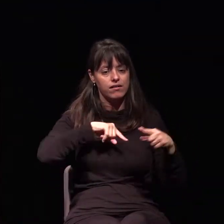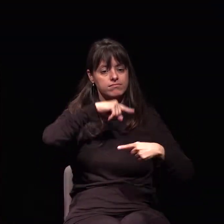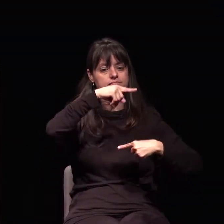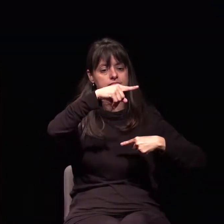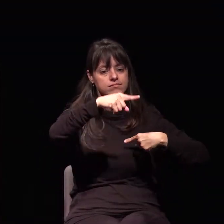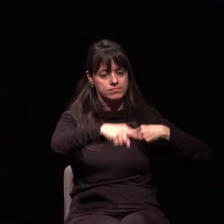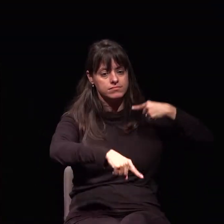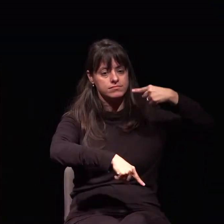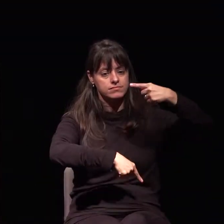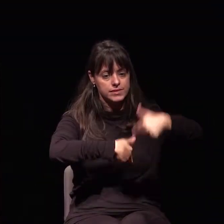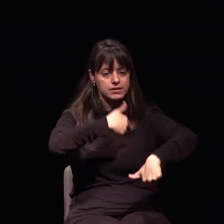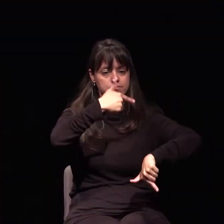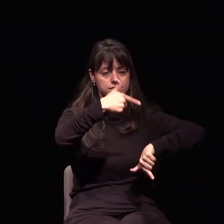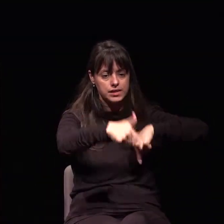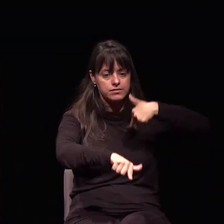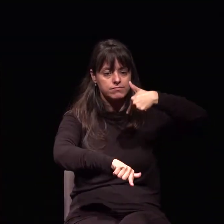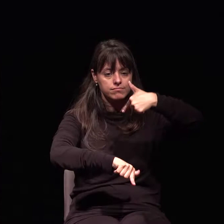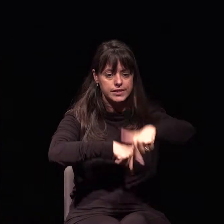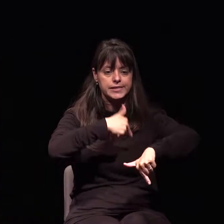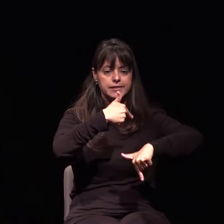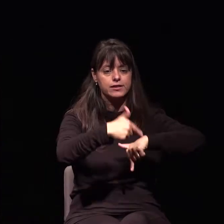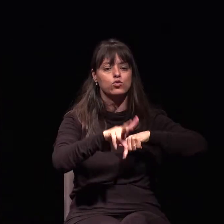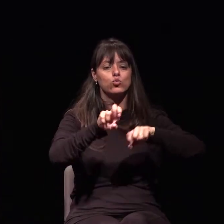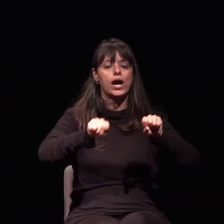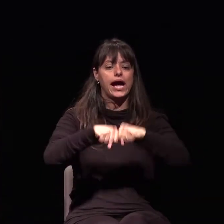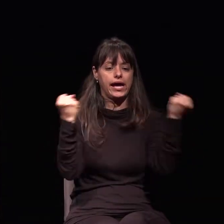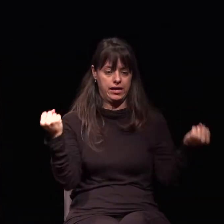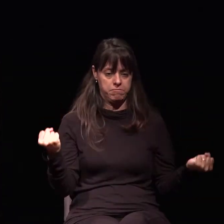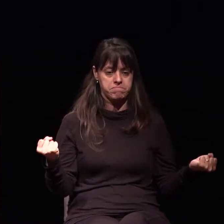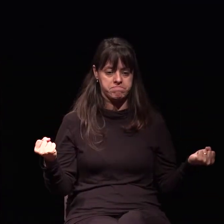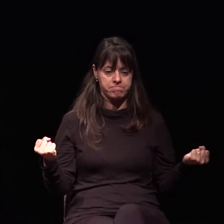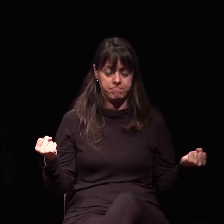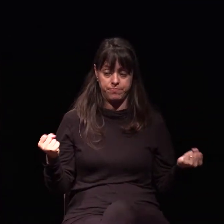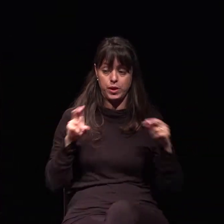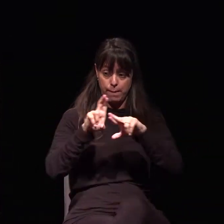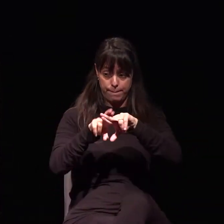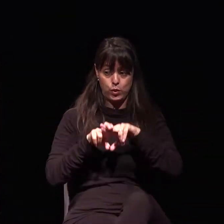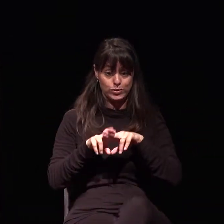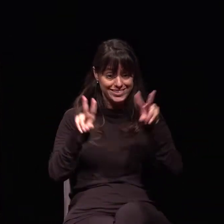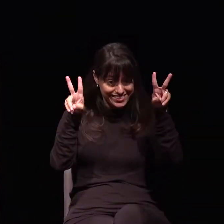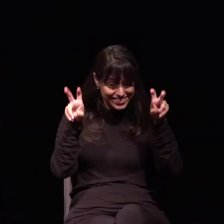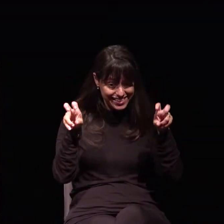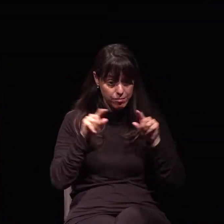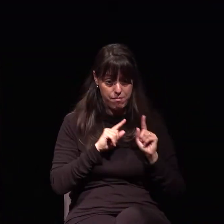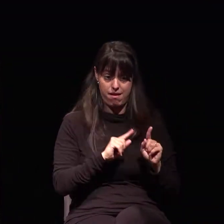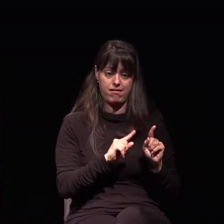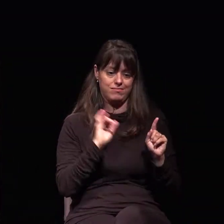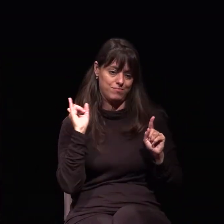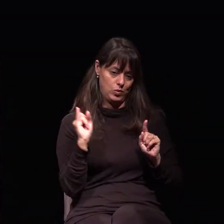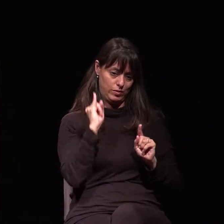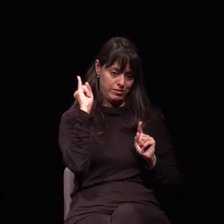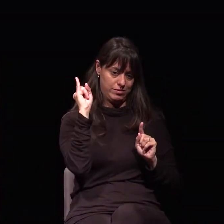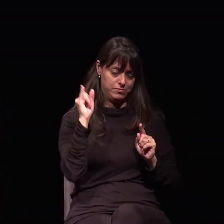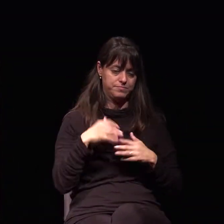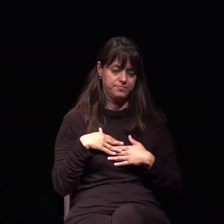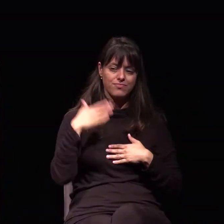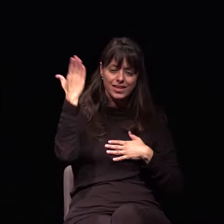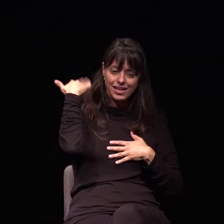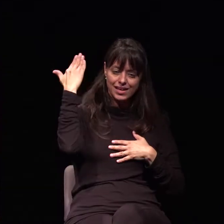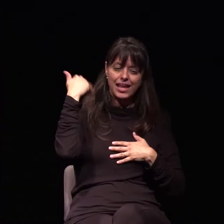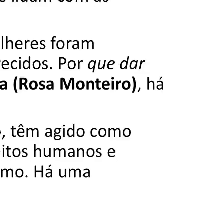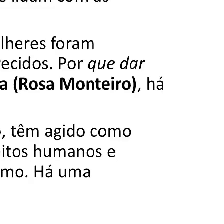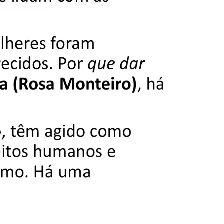nesse ciclo sem conseguir romper, né? Por isso que eu trato do tema. Quando eu estava na Comissão